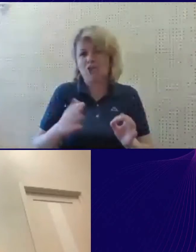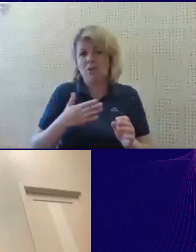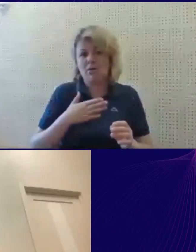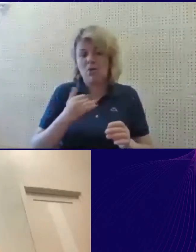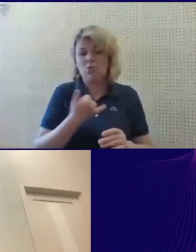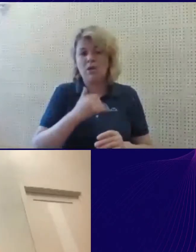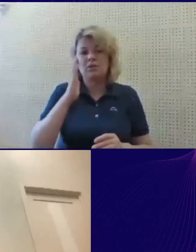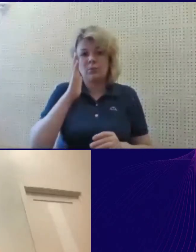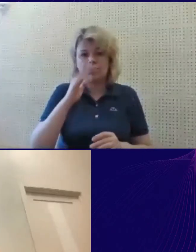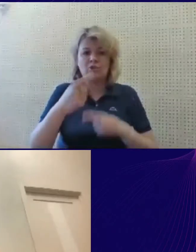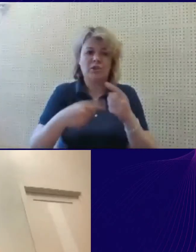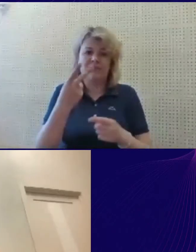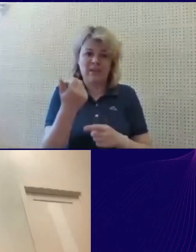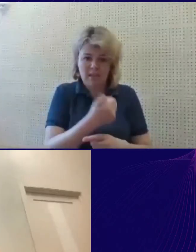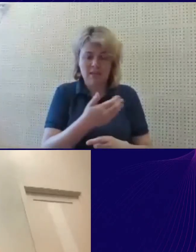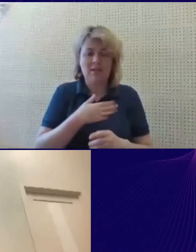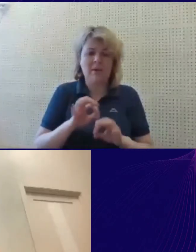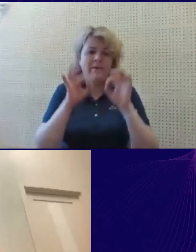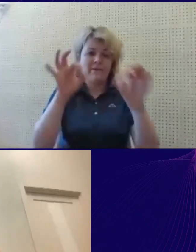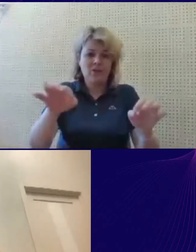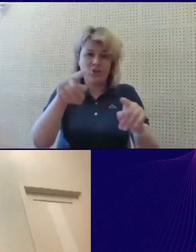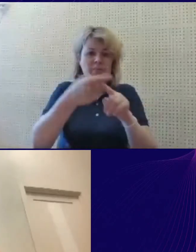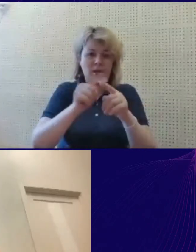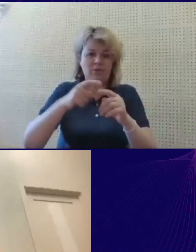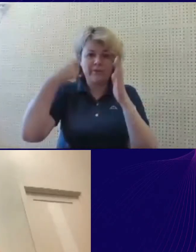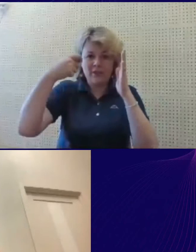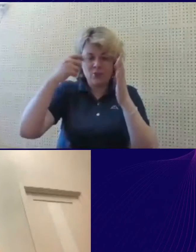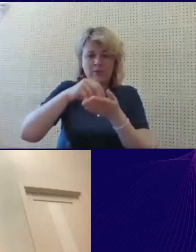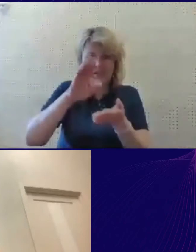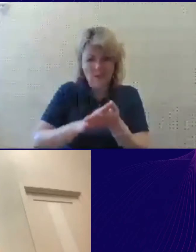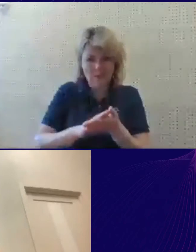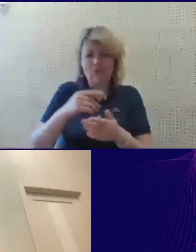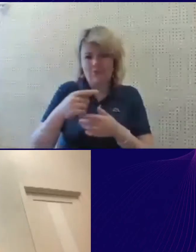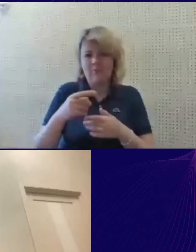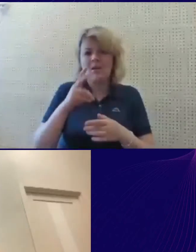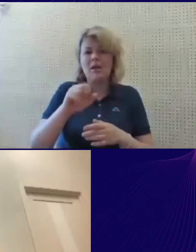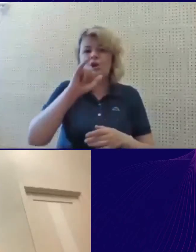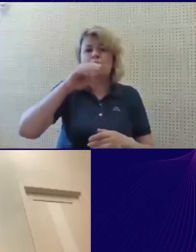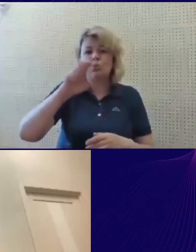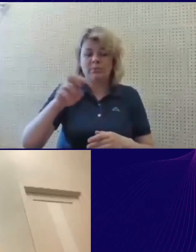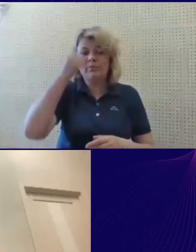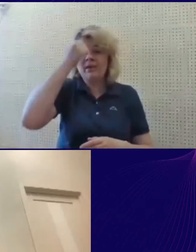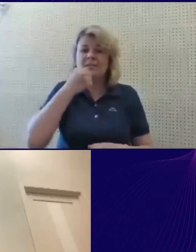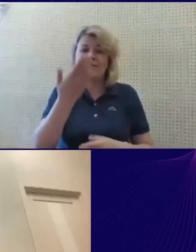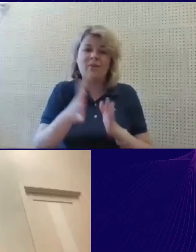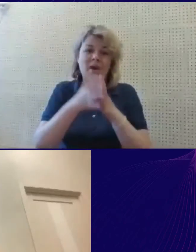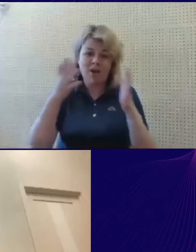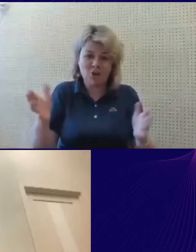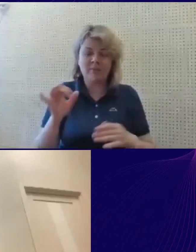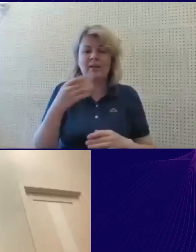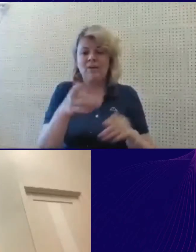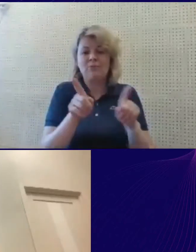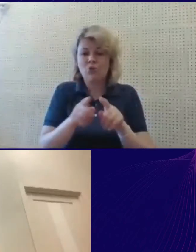запись недели через две на нашем YouTube-канале. Спасибо вам огромное. И вам всем спасибо